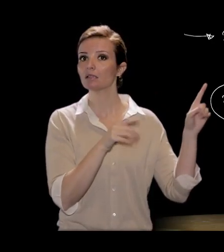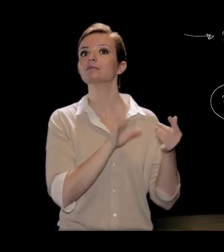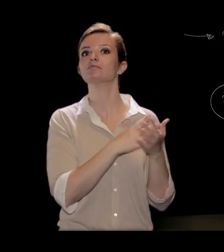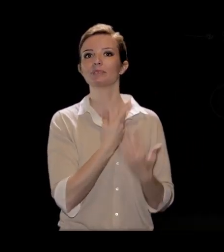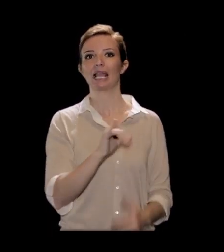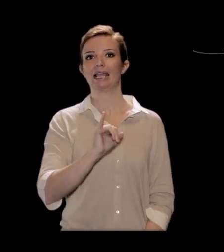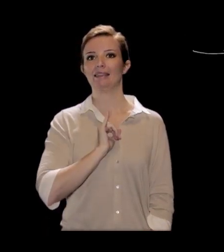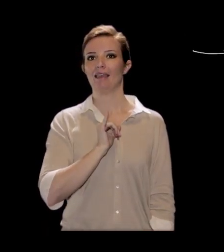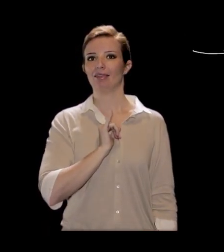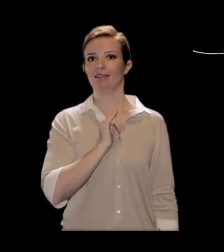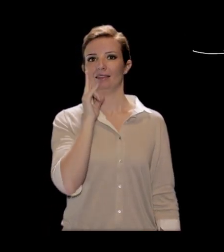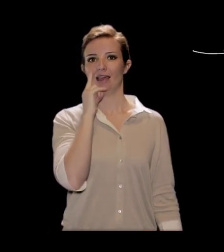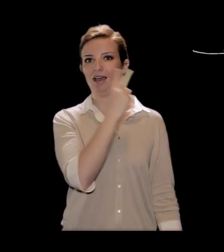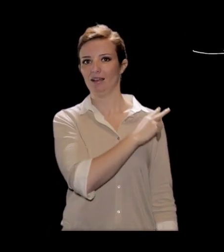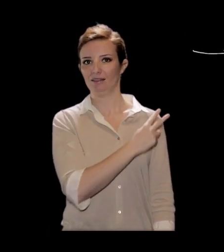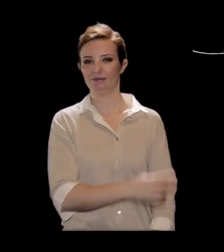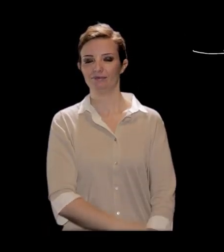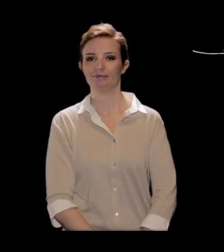identità.